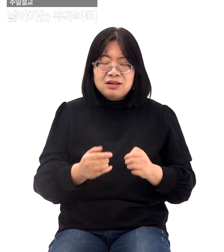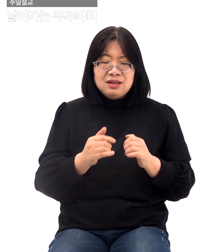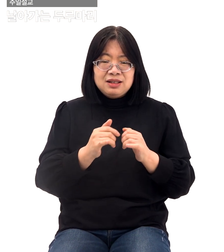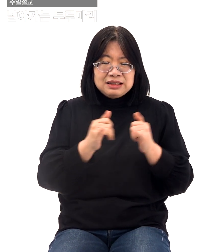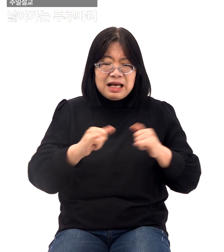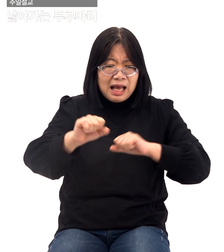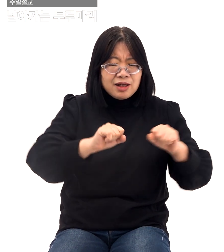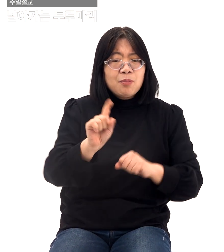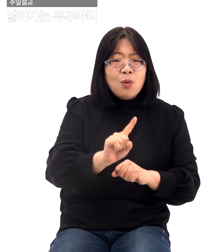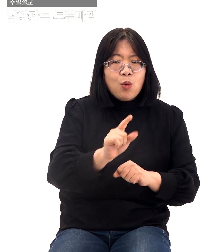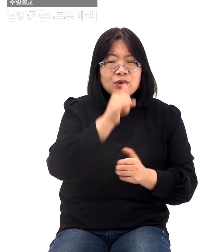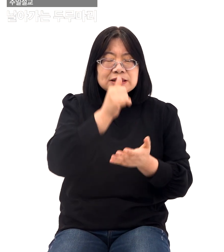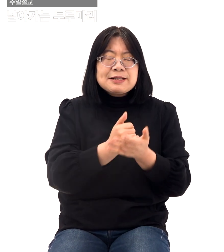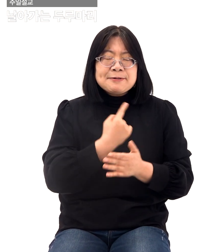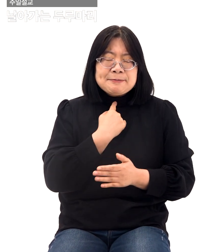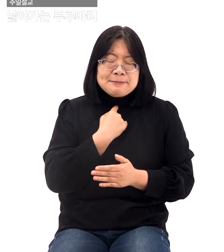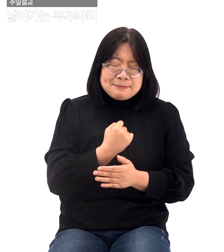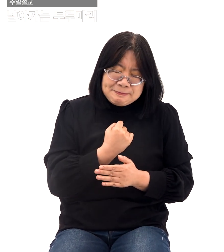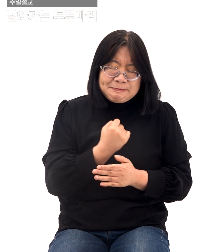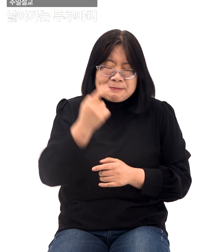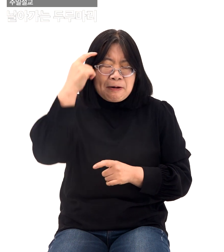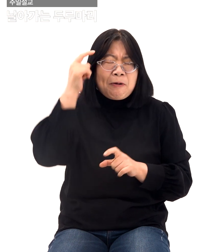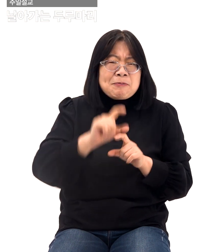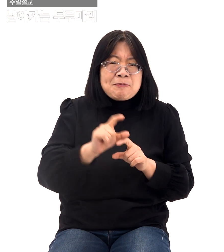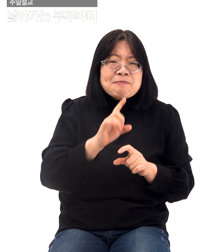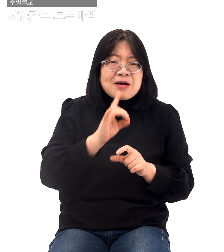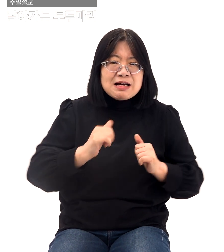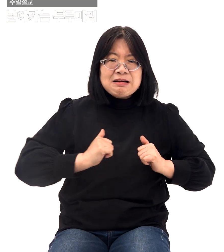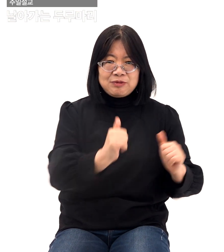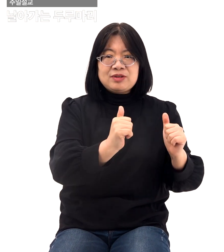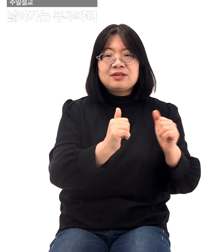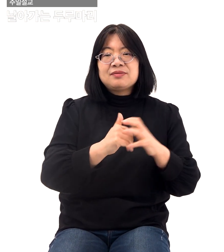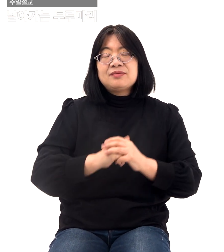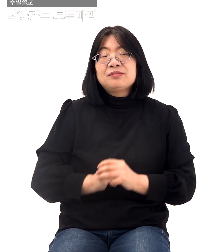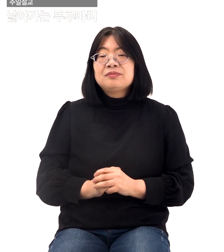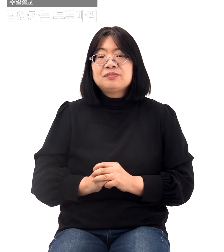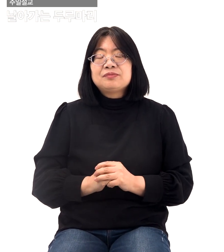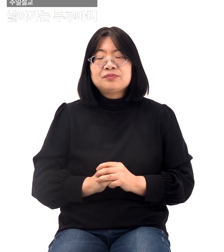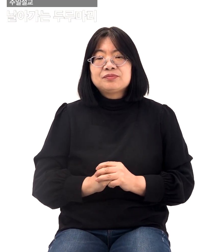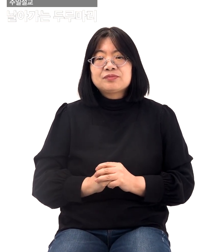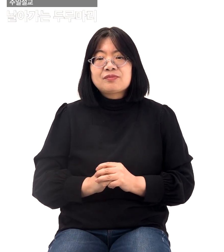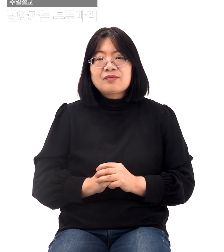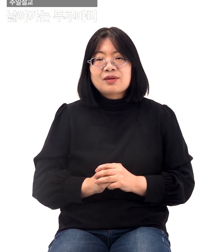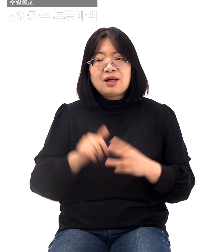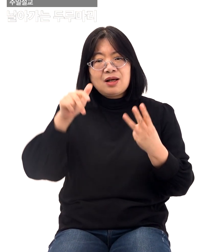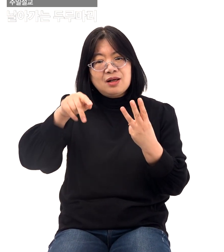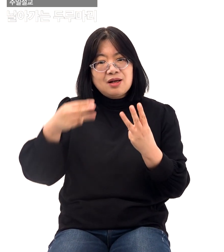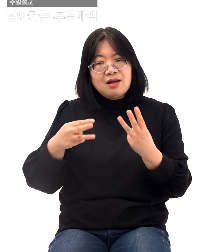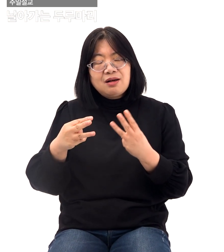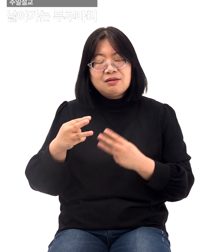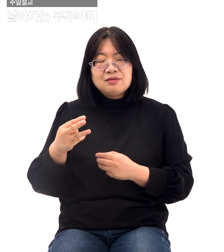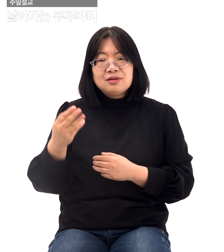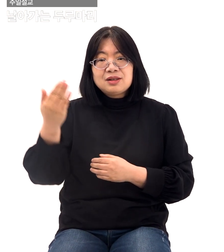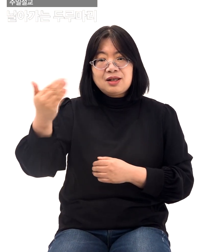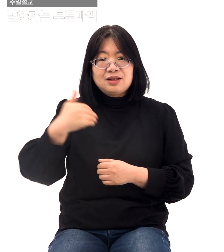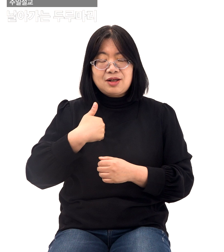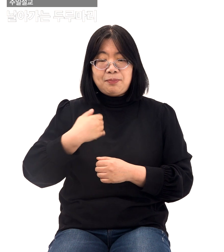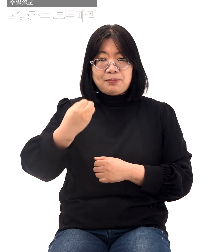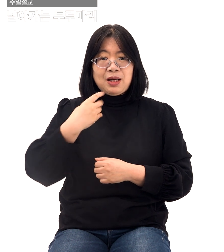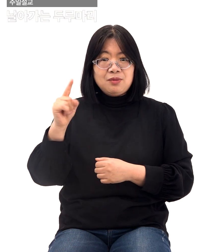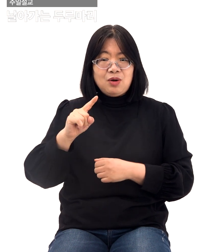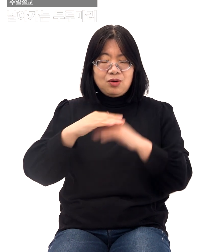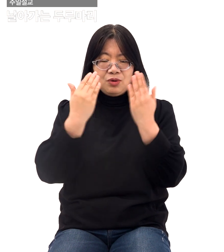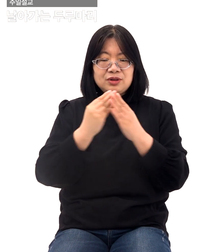죄밖에 질 생각을 안 해요. 자, 그 얘기를 이렇게 합니다. 3절. 그가 내게 이르되 이는 온 땅